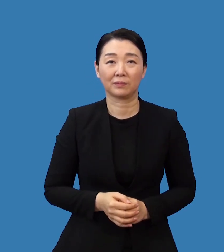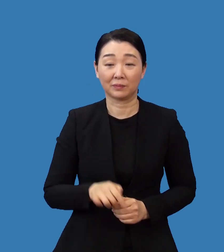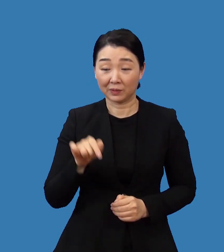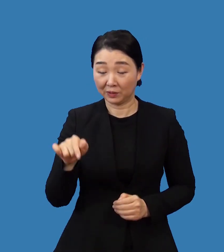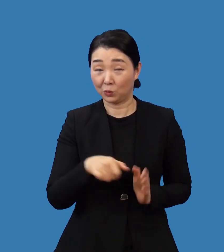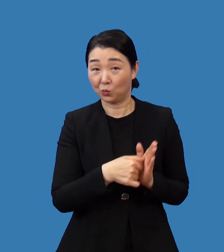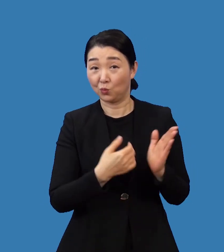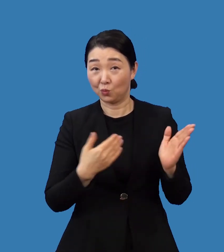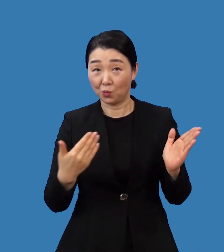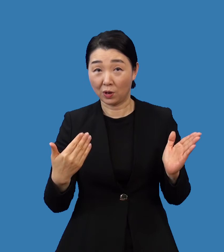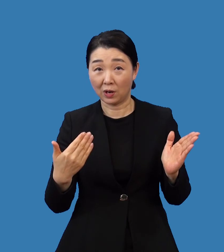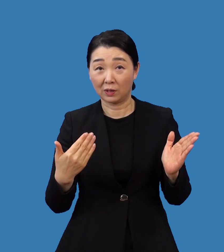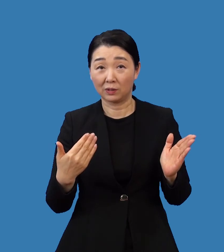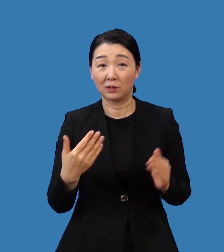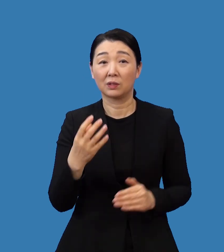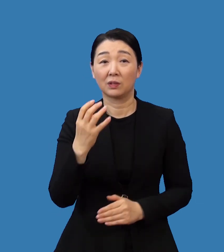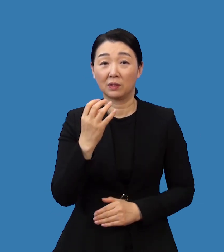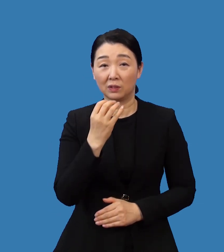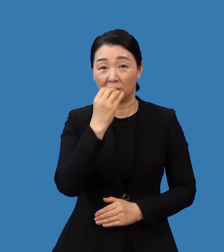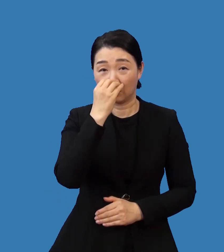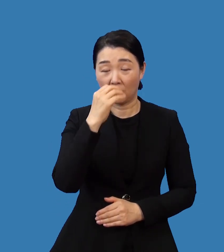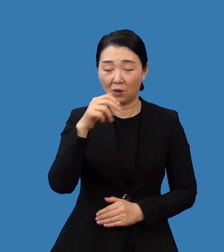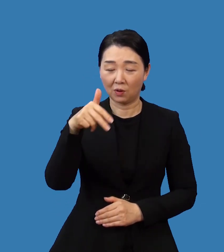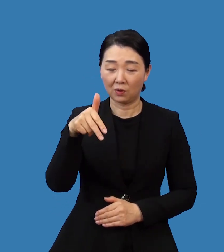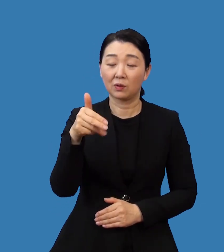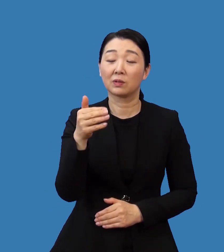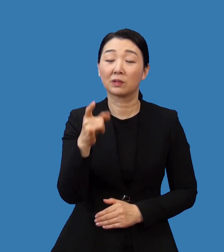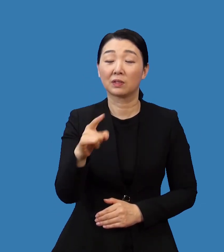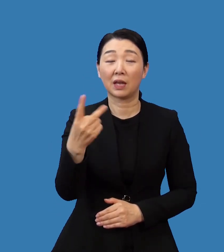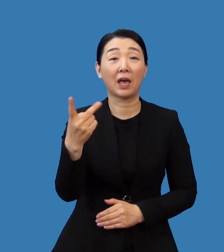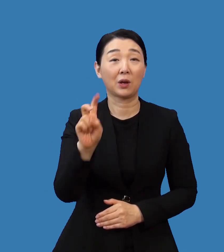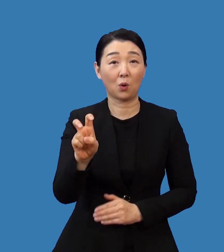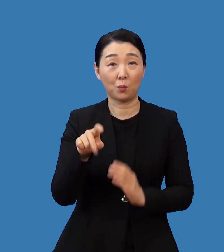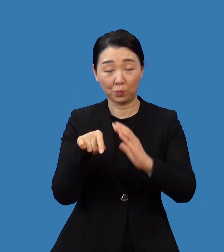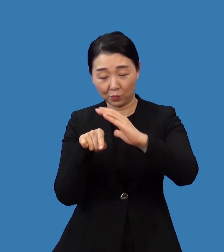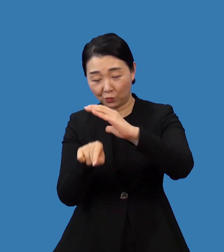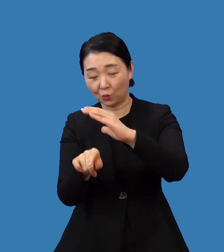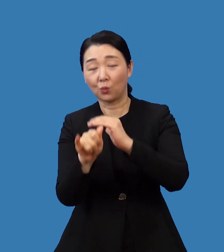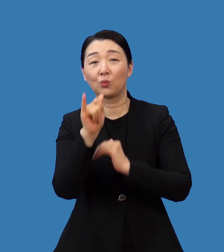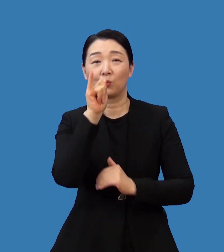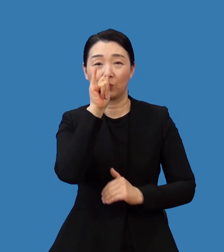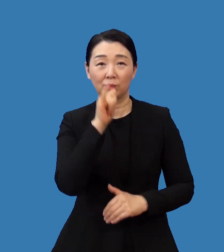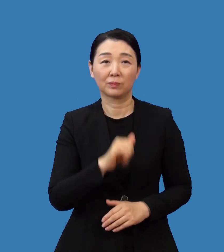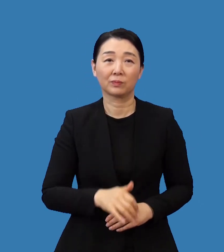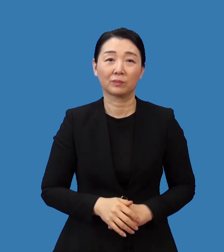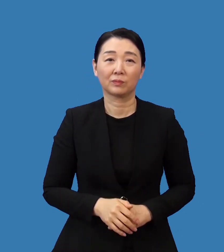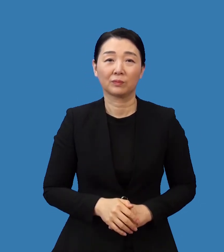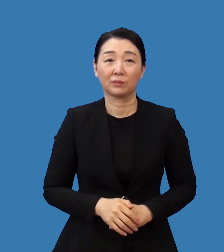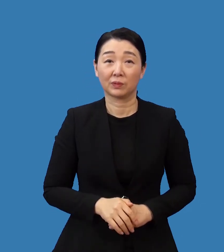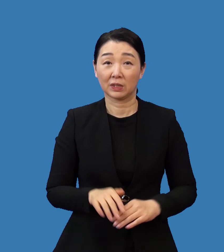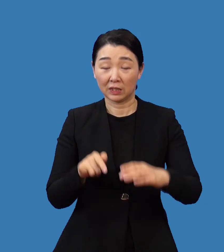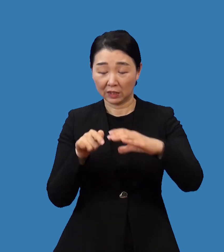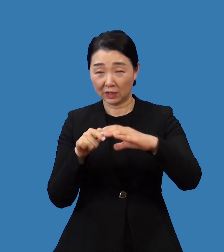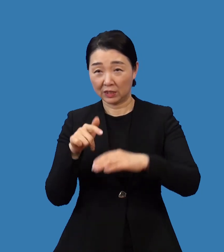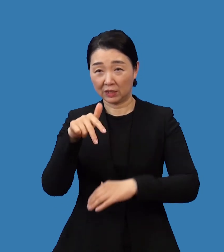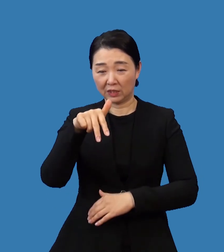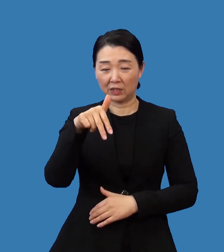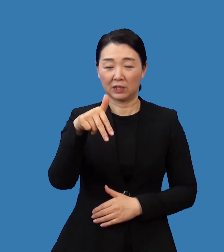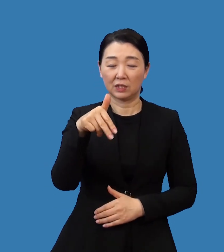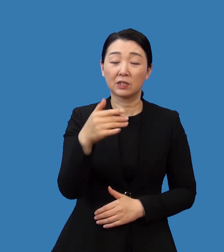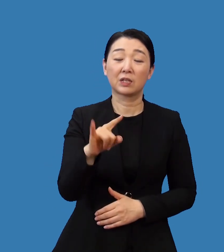유명한 성 제롬 동굴, 성 제롬의 동굴이 있습니다. 이 제롬이라는 사람은